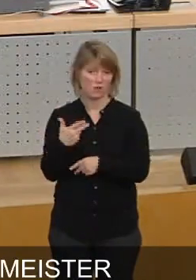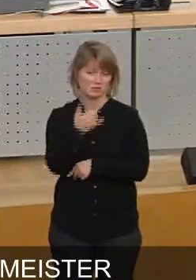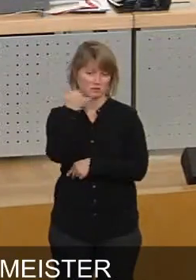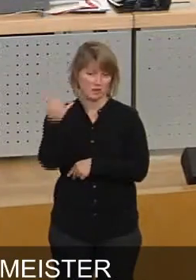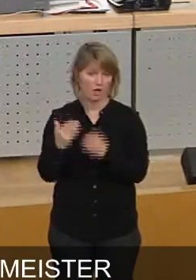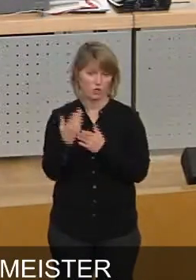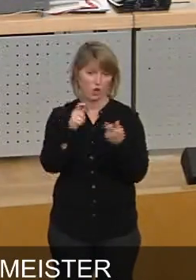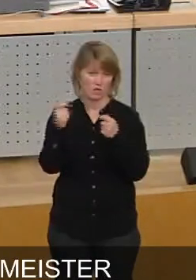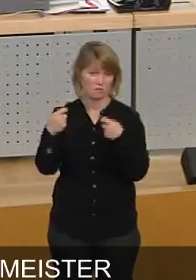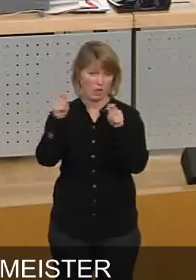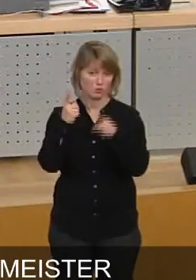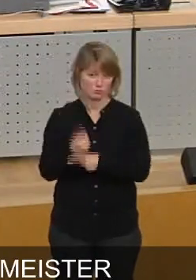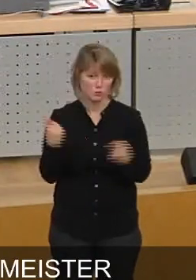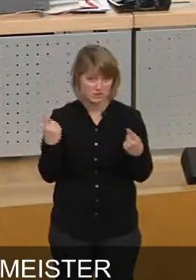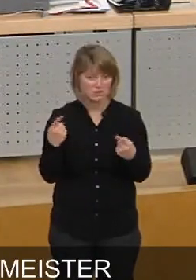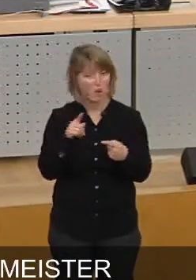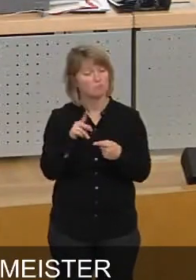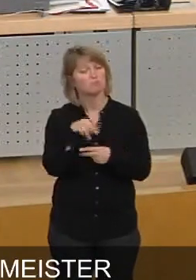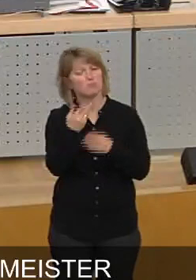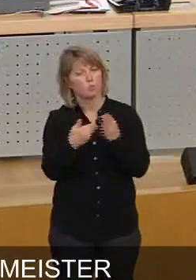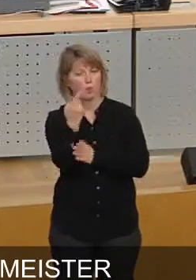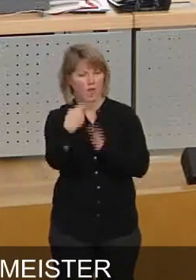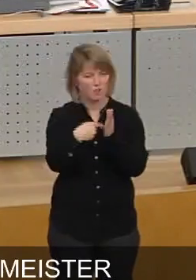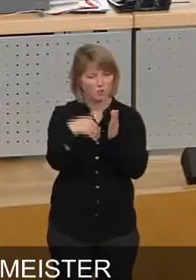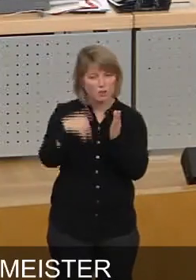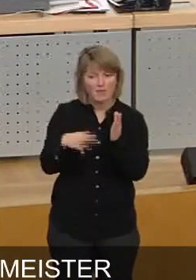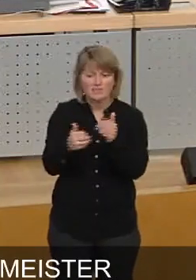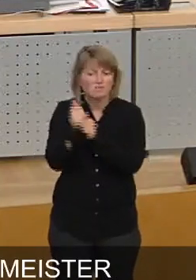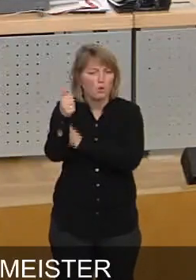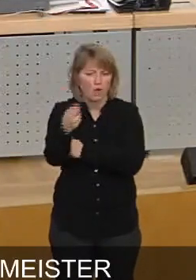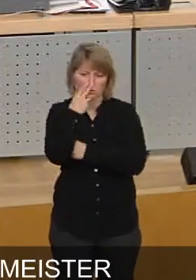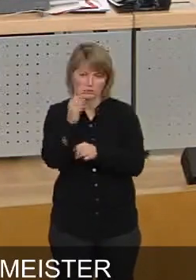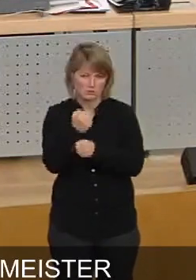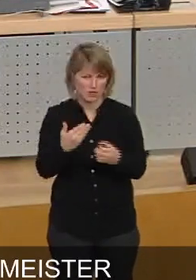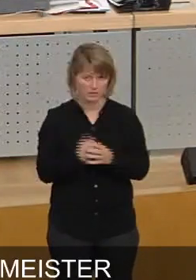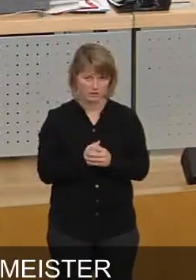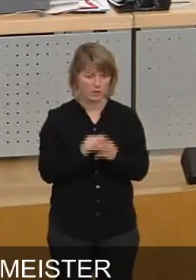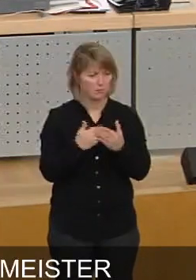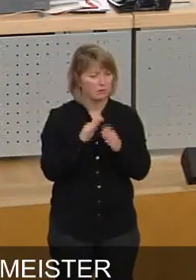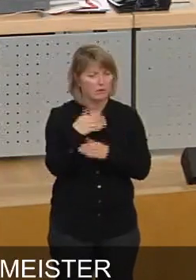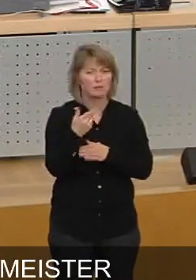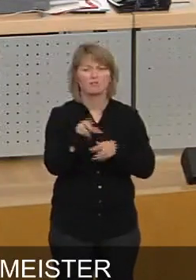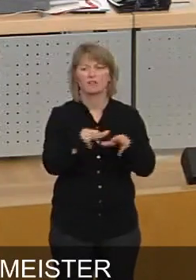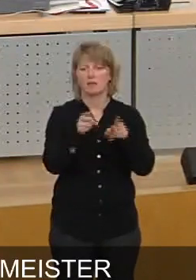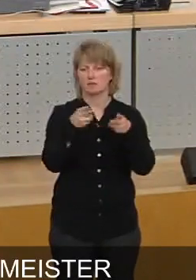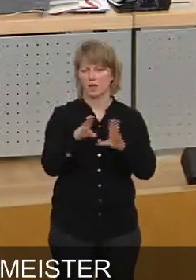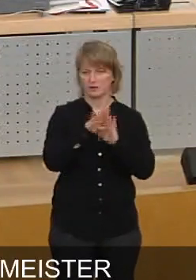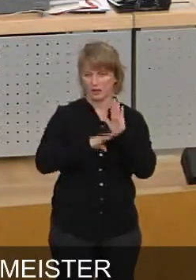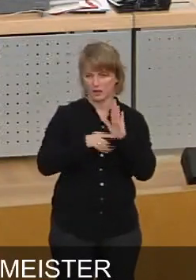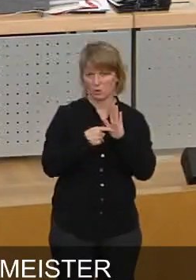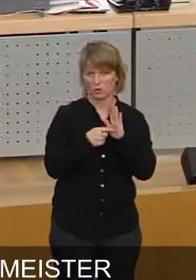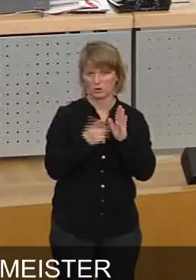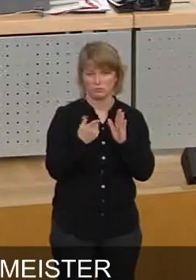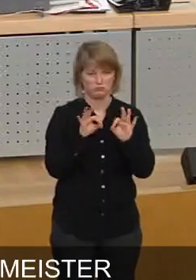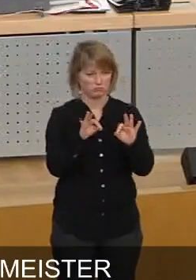diesem Zeitpunkt bestehen, die wir zum jetzigen Zeitpunkt noch nicht voraussehen können. Es kann zum Beispiel auch verkehrsrechtliche Regelungen betreffen. Wenn wir